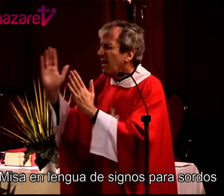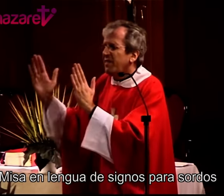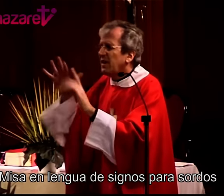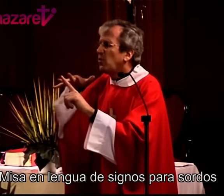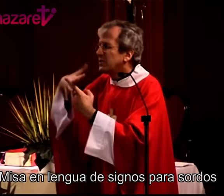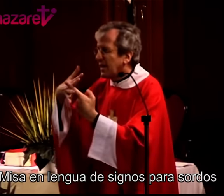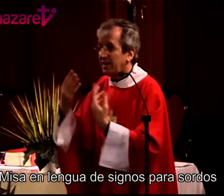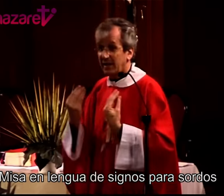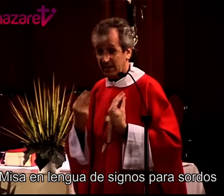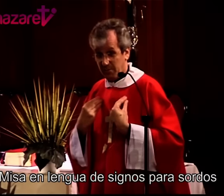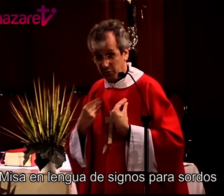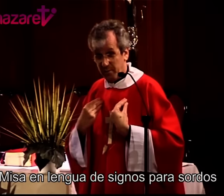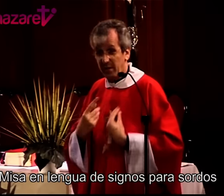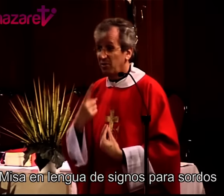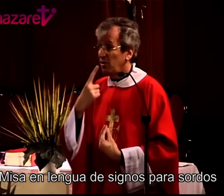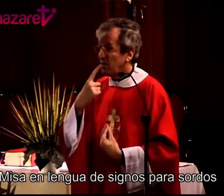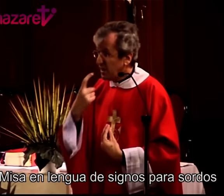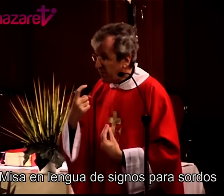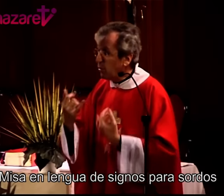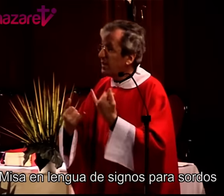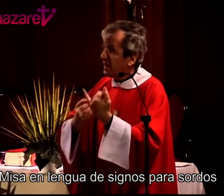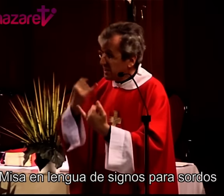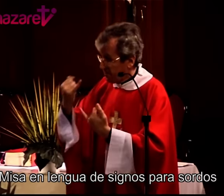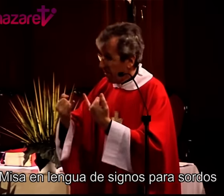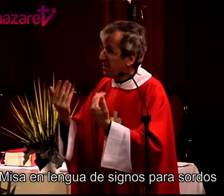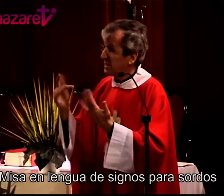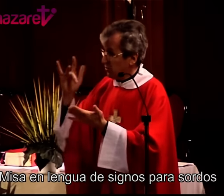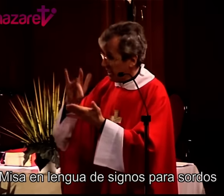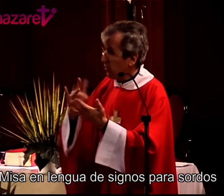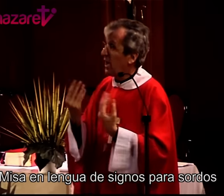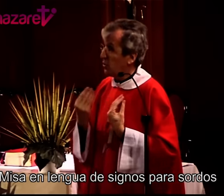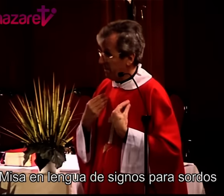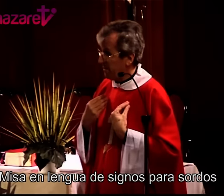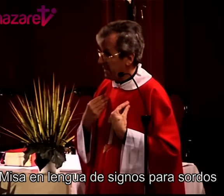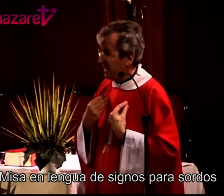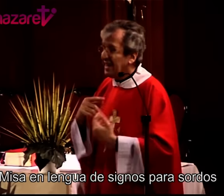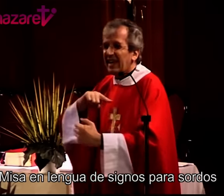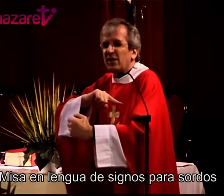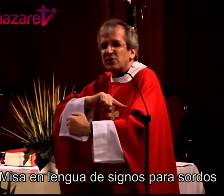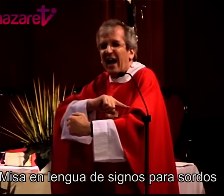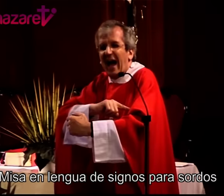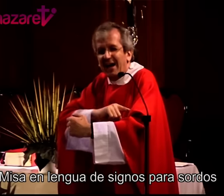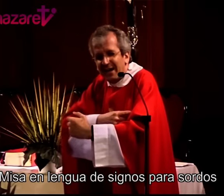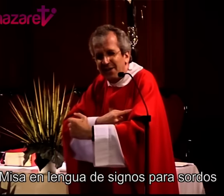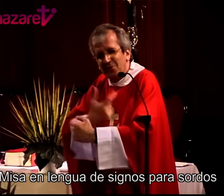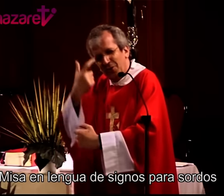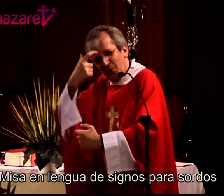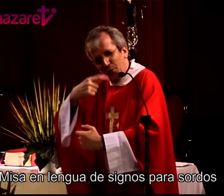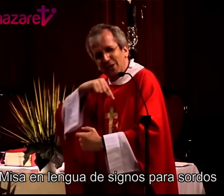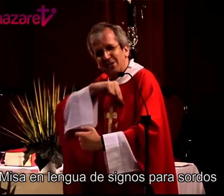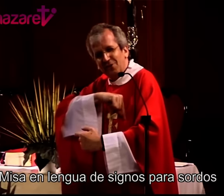de circunstancias que hemos vivido, dificultades, problemas que nos ha tocado vivir y que nos han